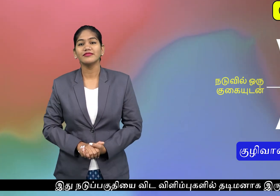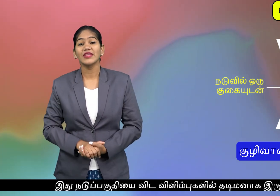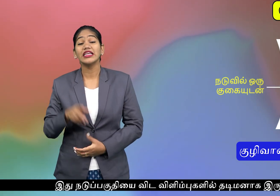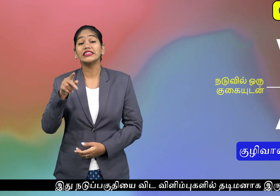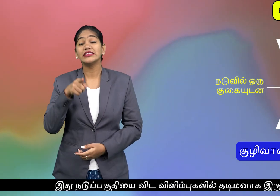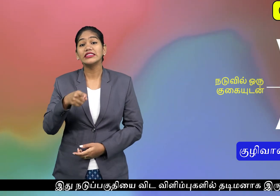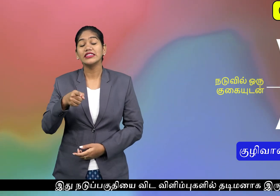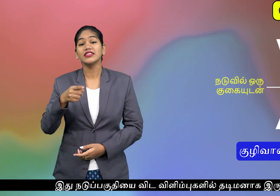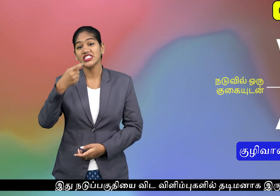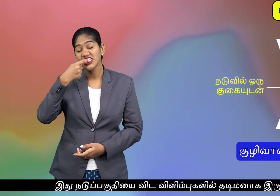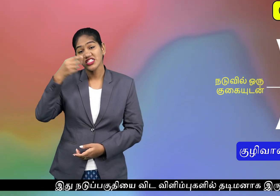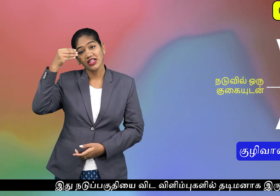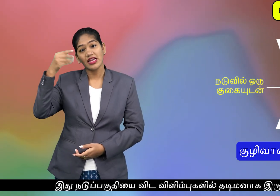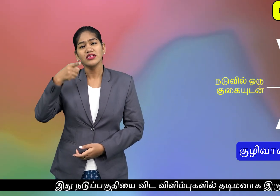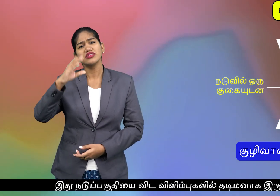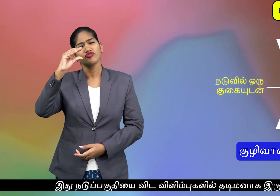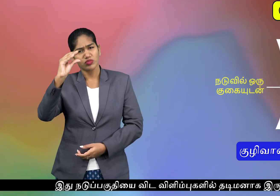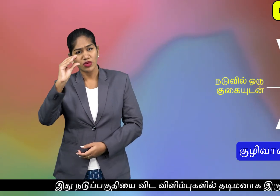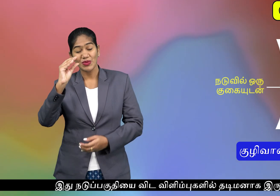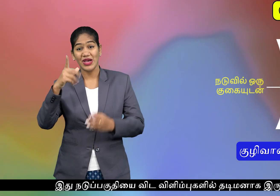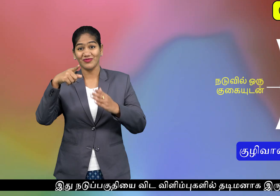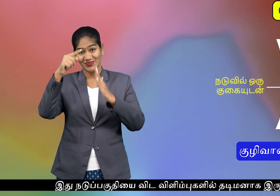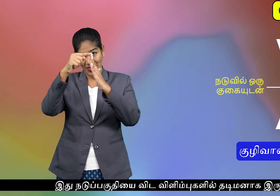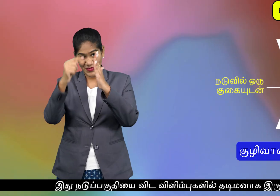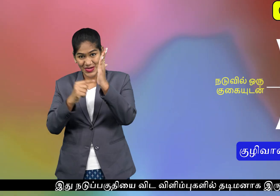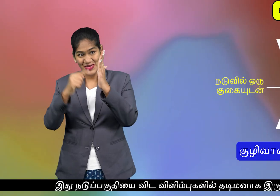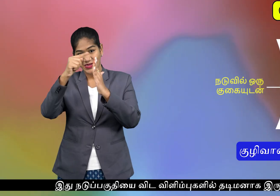இது நடுப்பகுதியை விட விளிம்புகளில் தடிமனாக இருக்கும்.